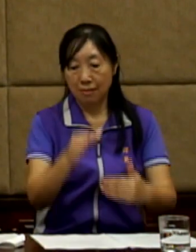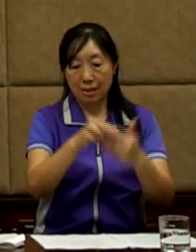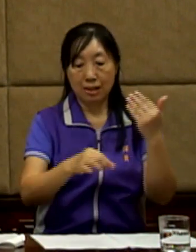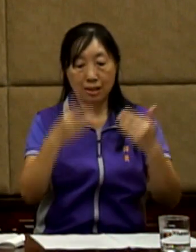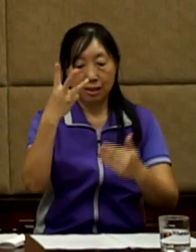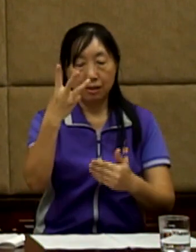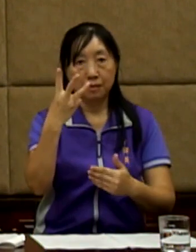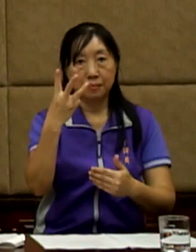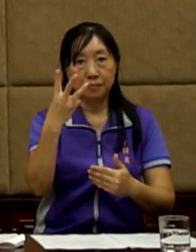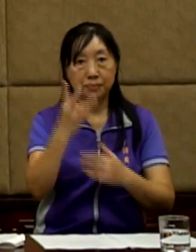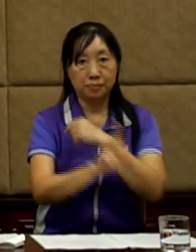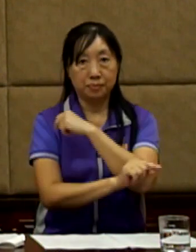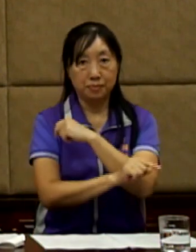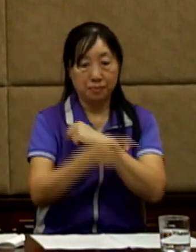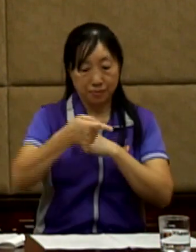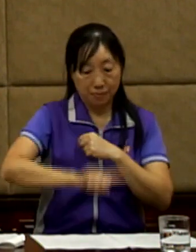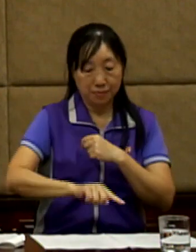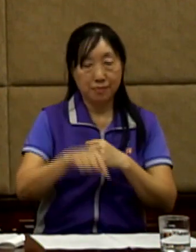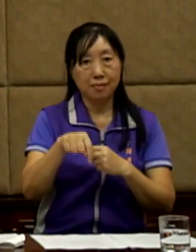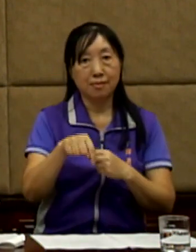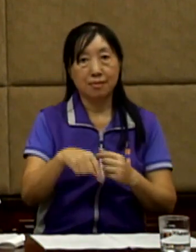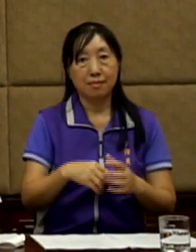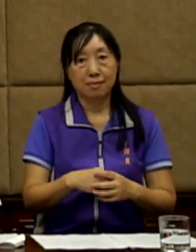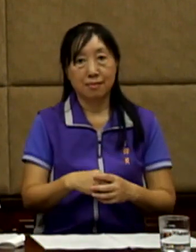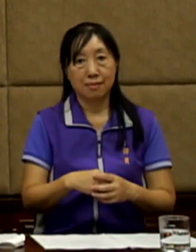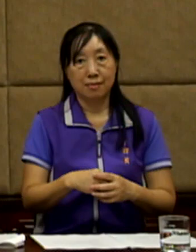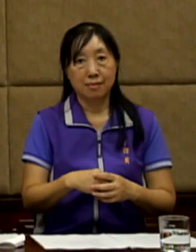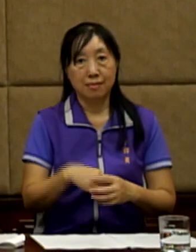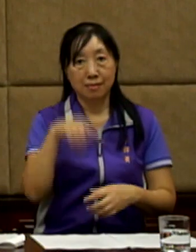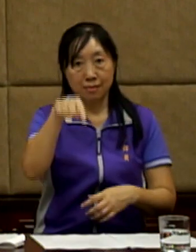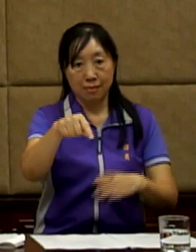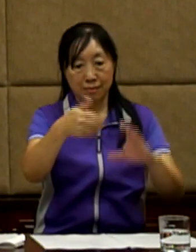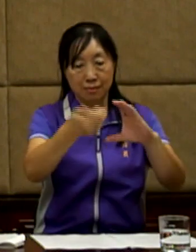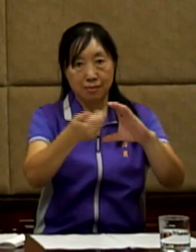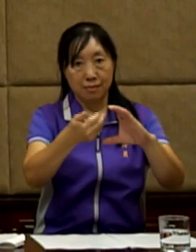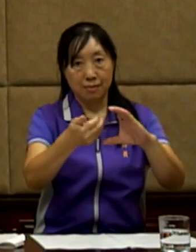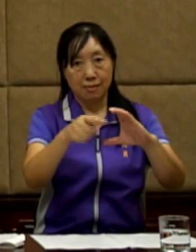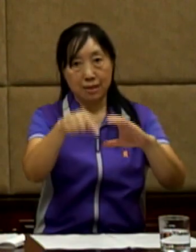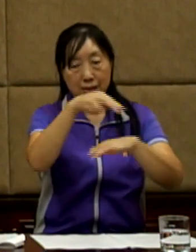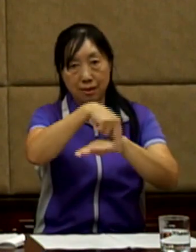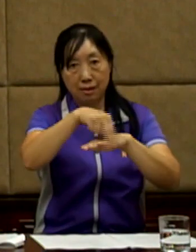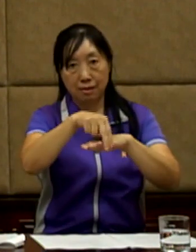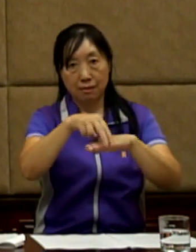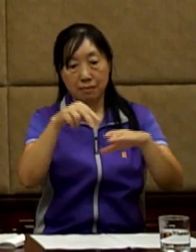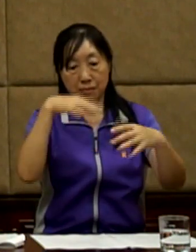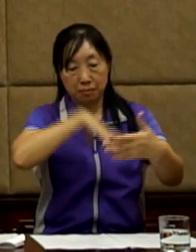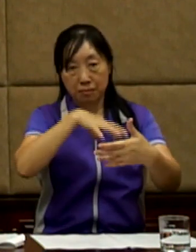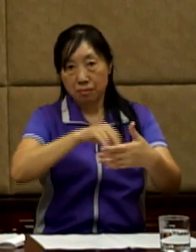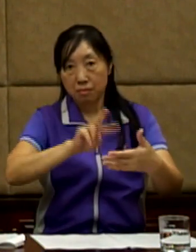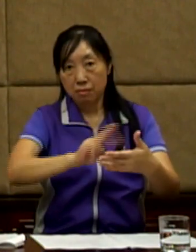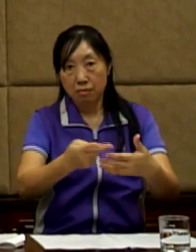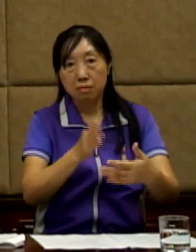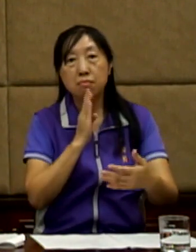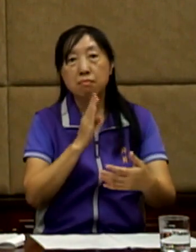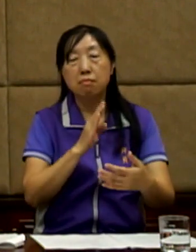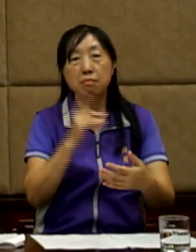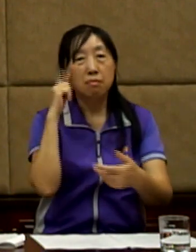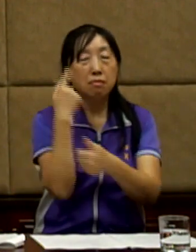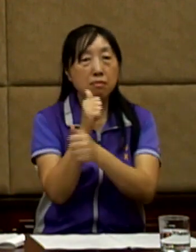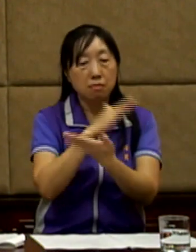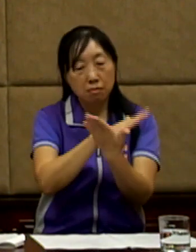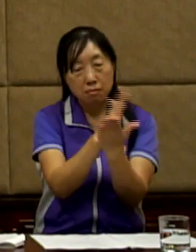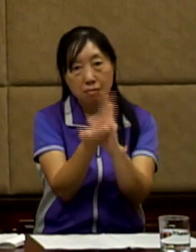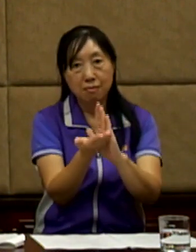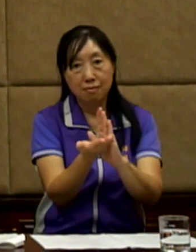第三条。那最后一项说，我们在这个频道的规划跟类型变更是综合考量，就是是不是